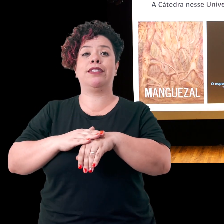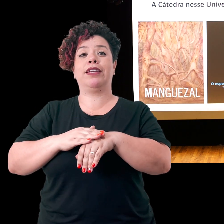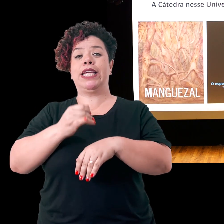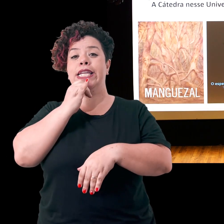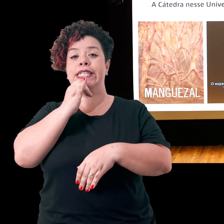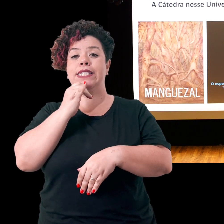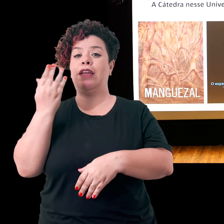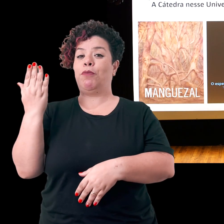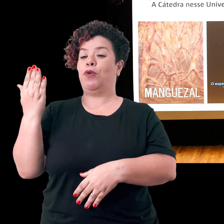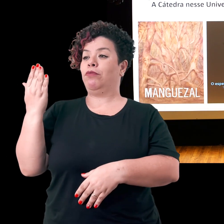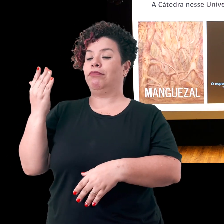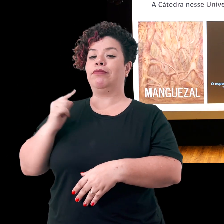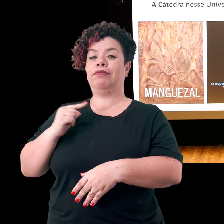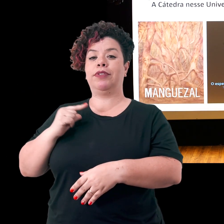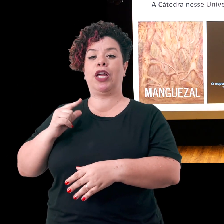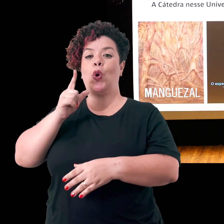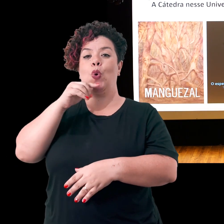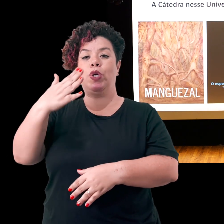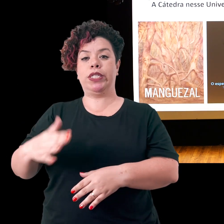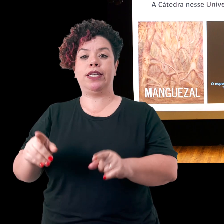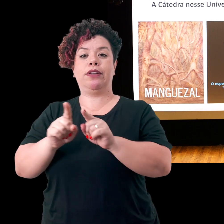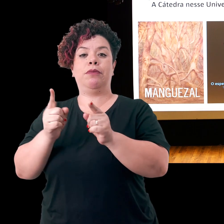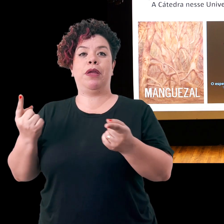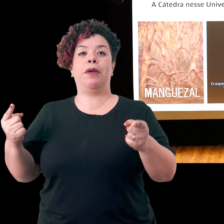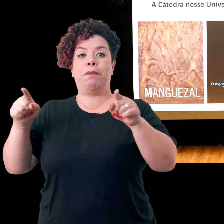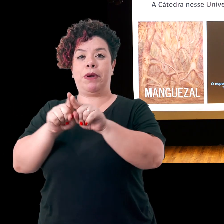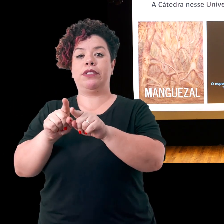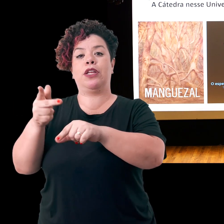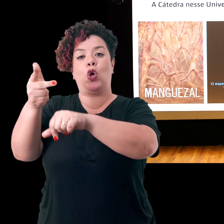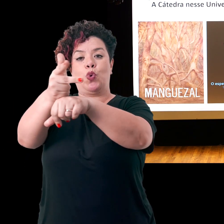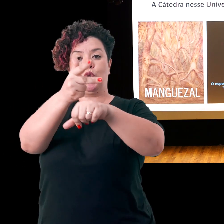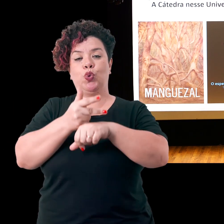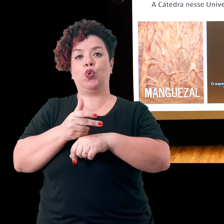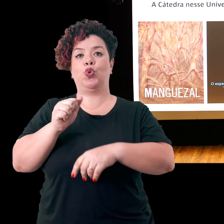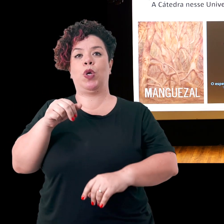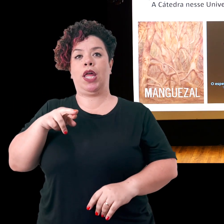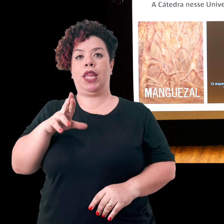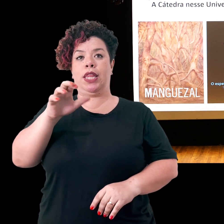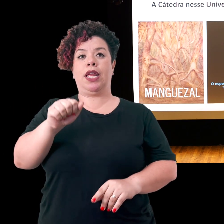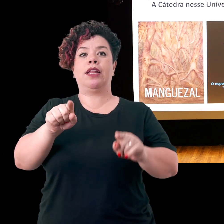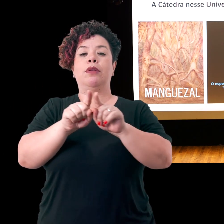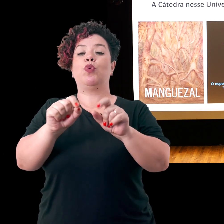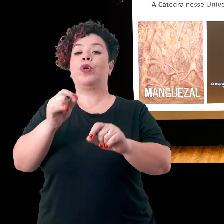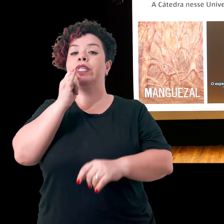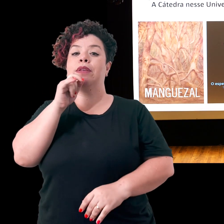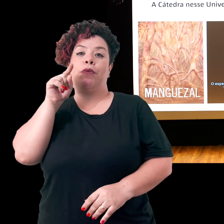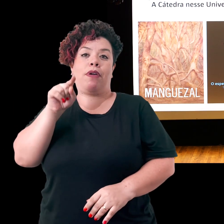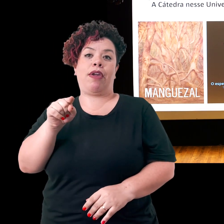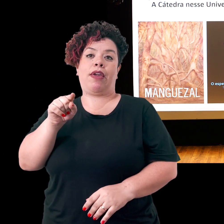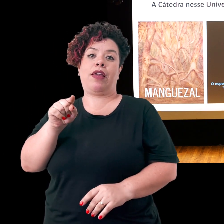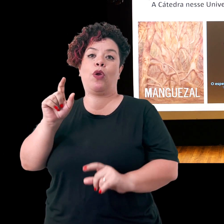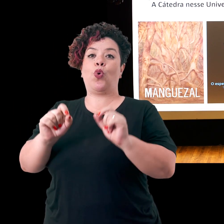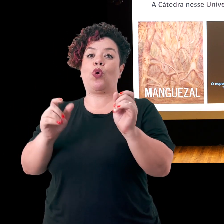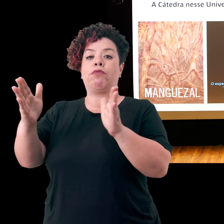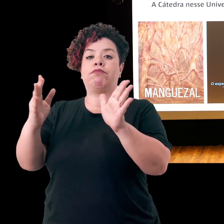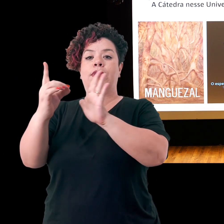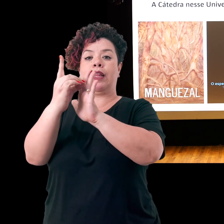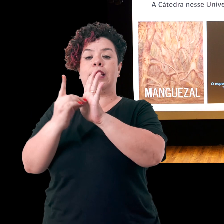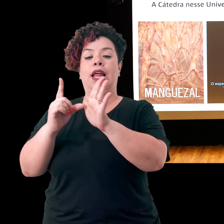nessa série Década do Oceano, em parceria com o estúdio Andrea Jacobson. É uma década